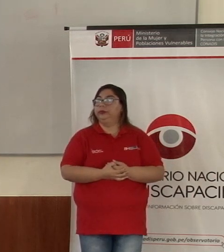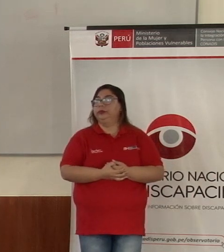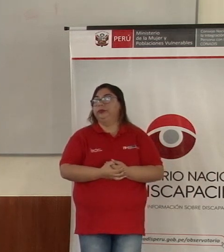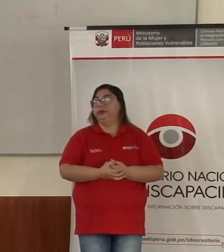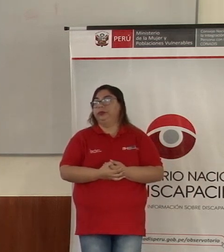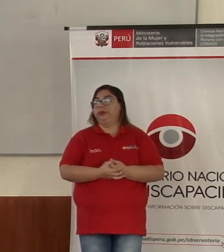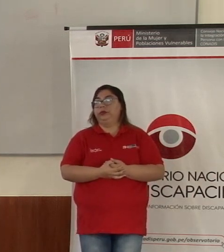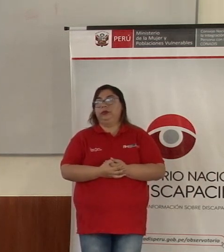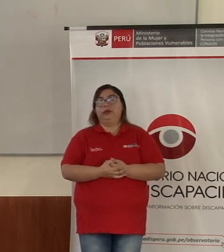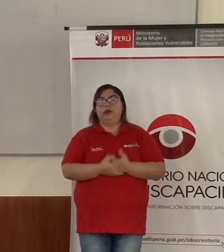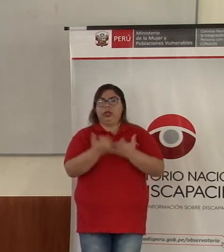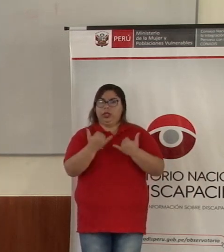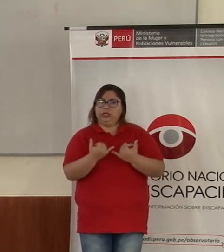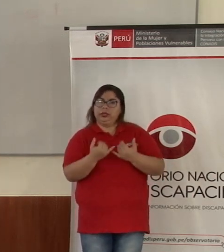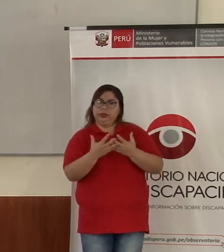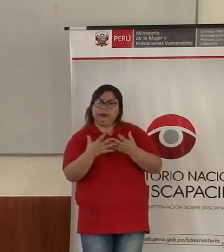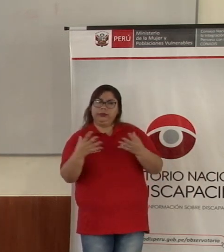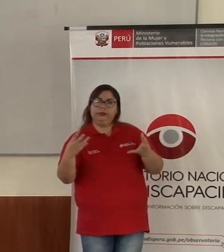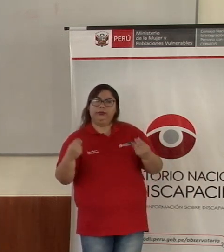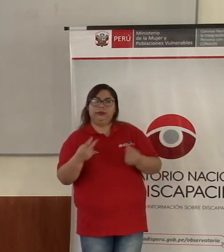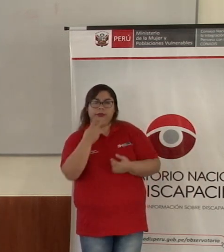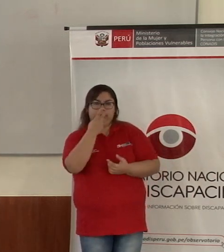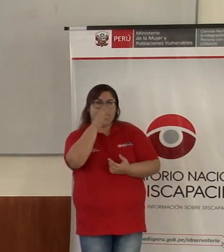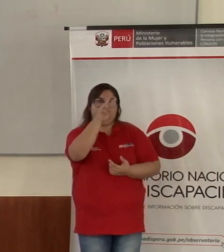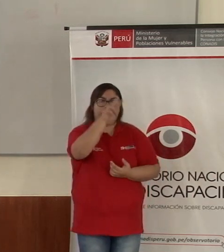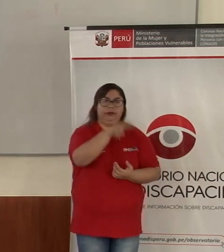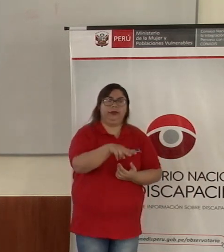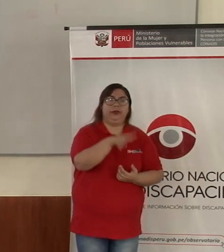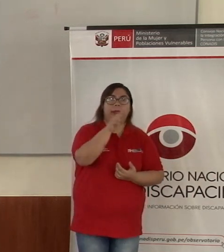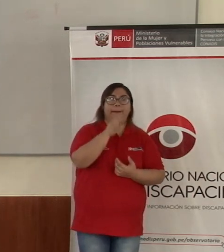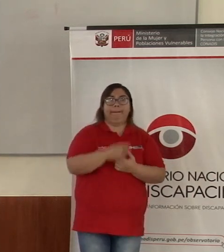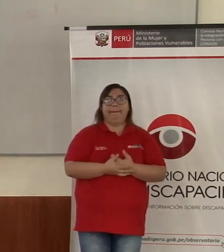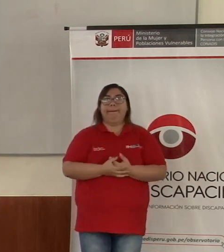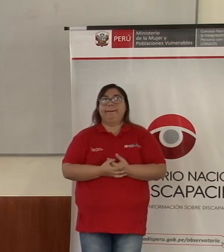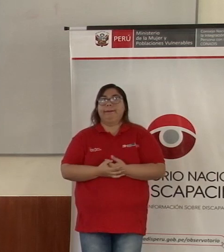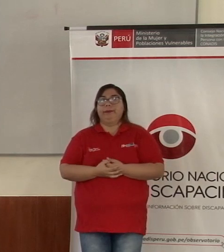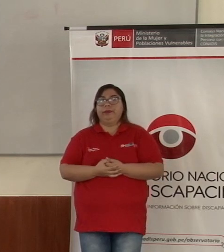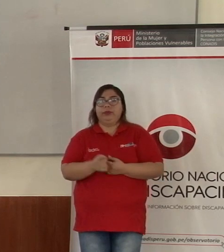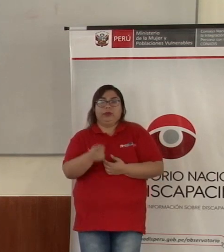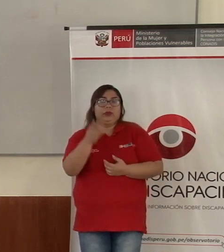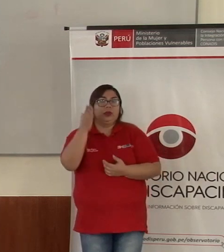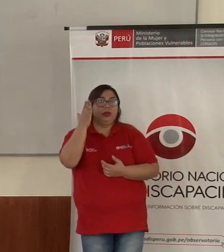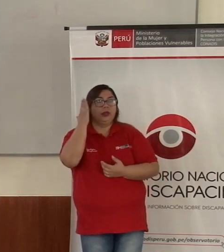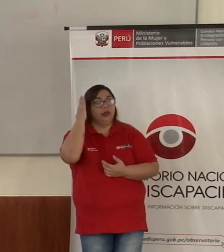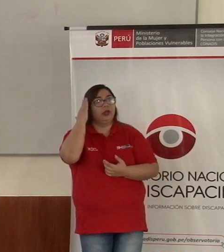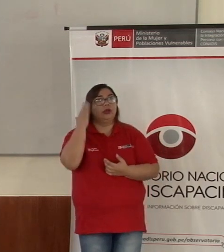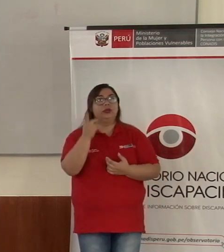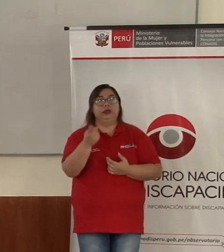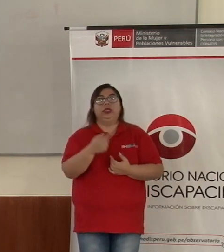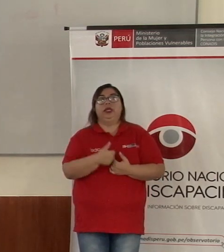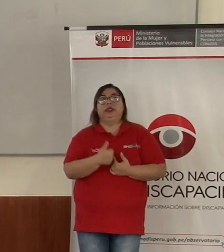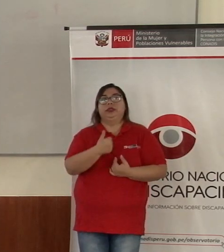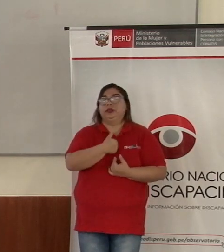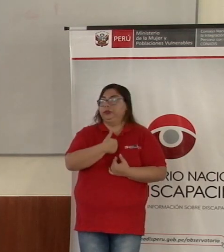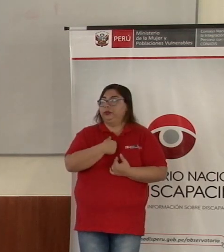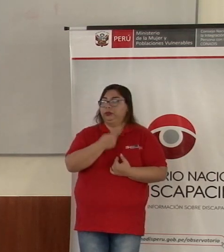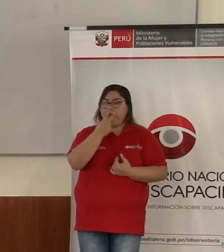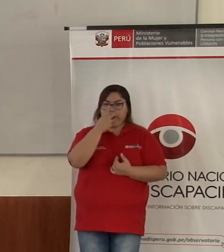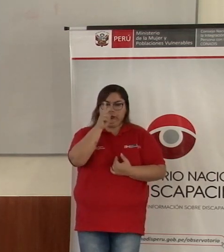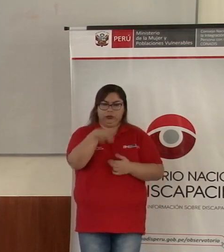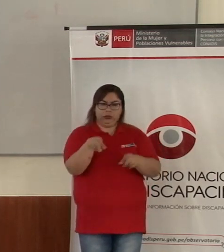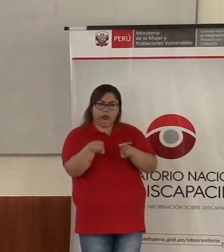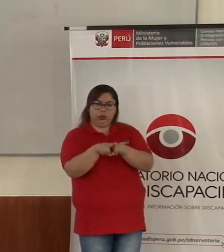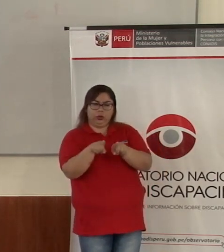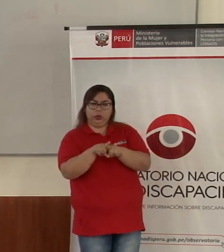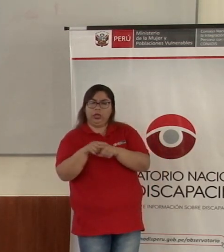¿Ya? Y es simplemente por un tema de enfoque, de consideración, porque en realidad viene a significar